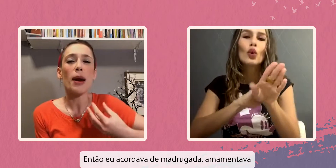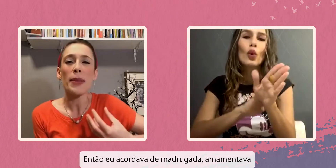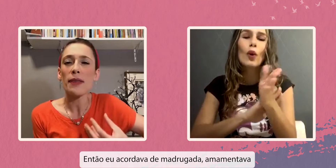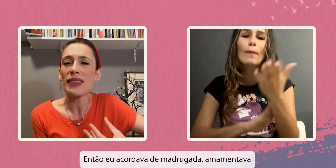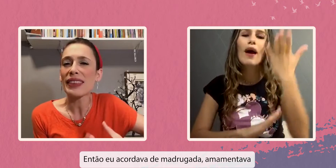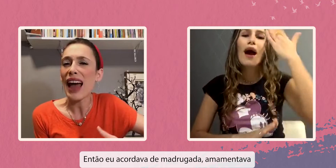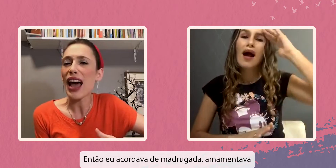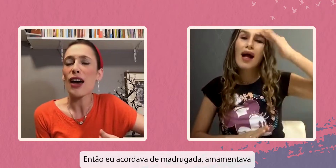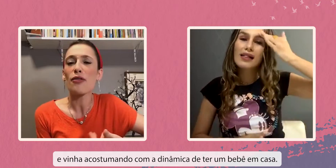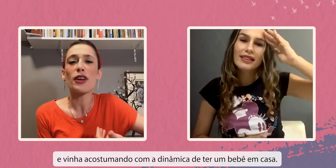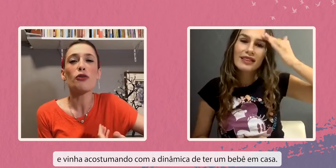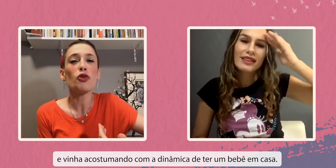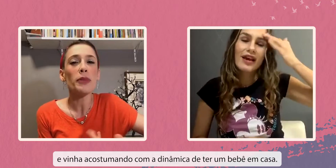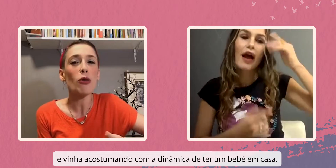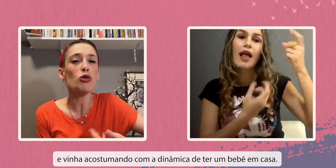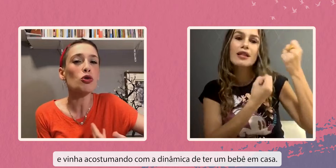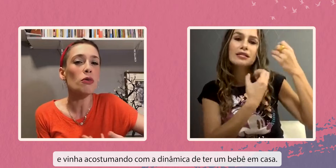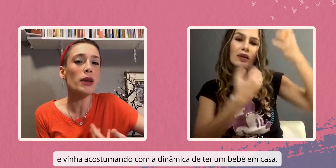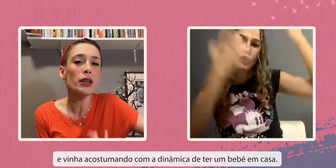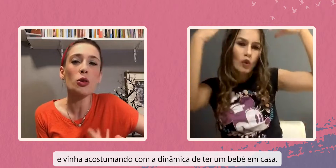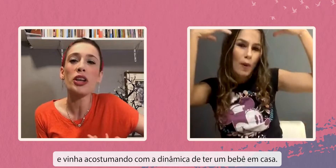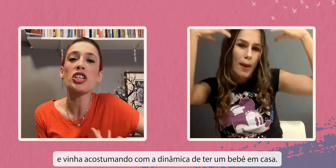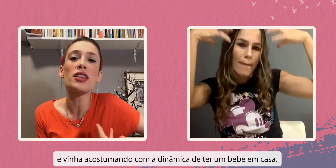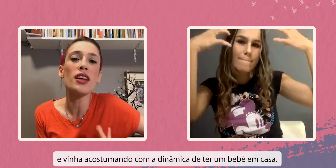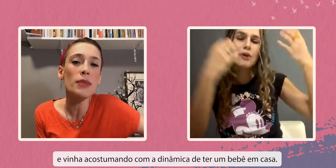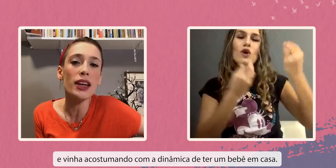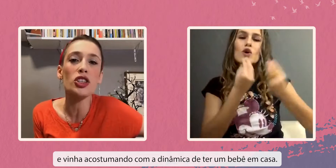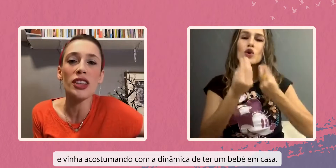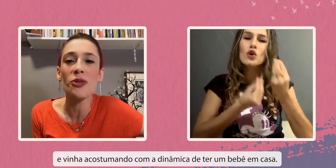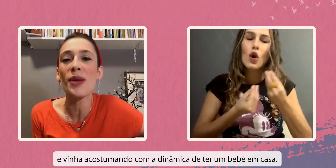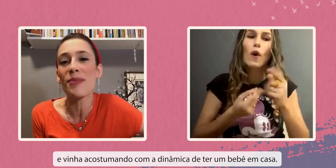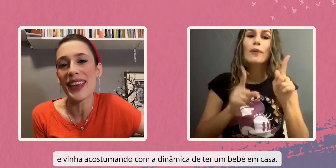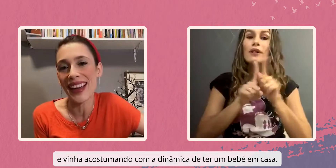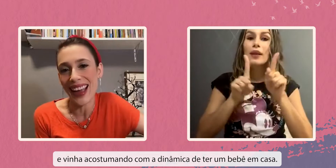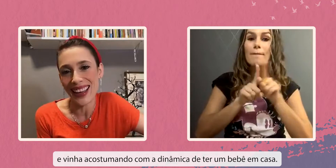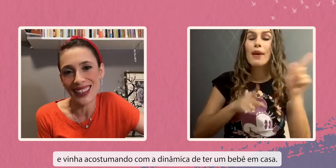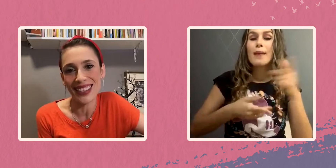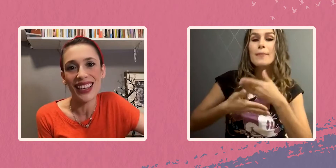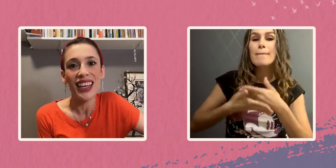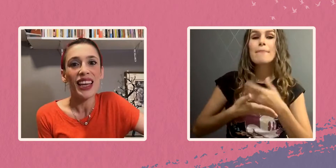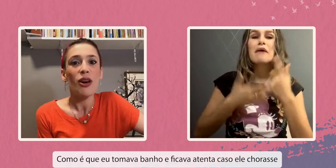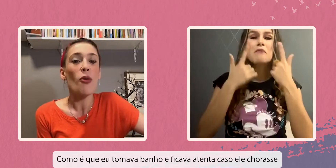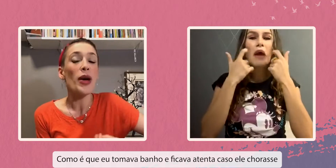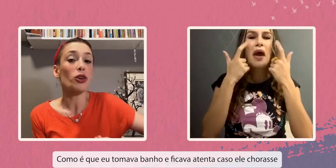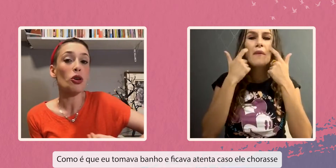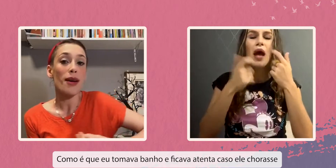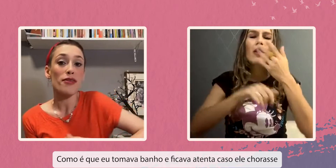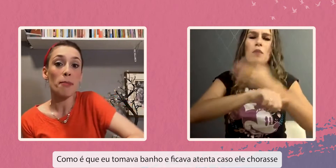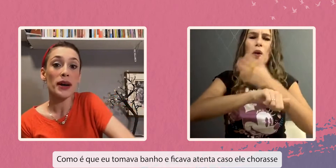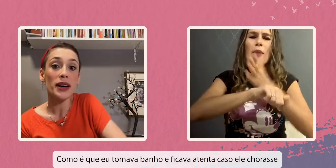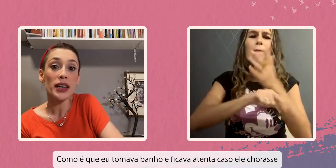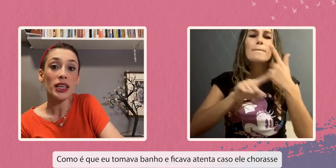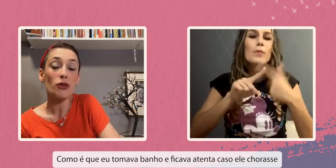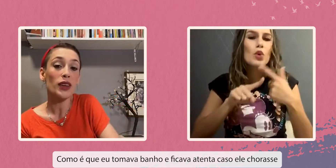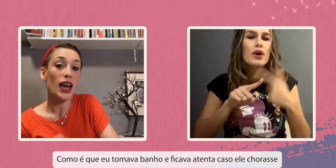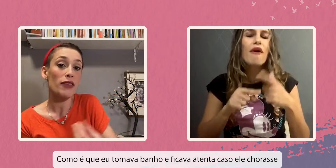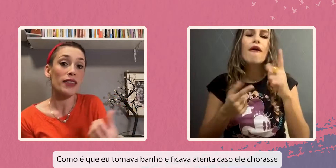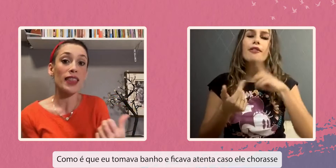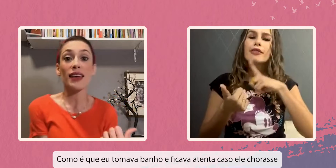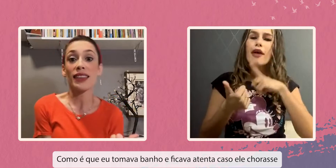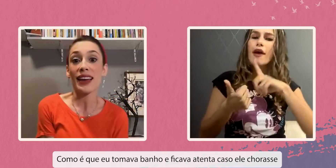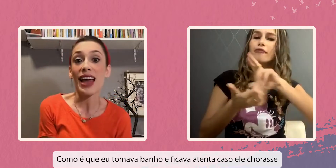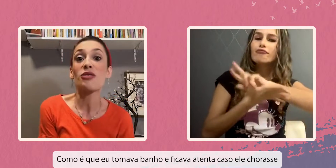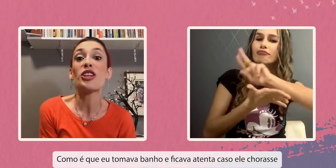madrugada, amamentava e fui me acostumando com a dinâmica de ter um bebê em casa. Como é que eu tomava banho e